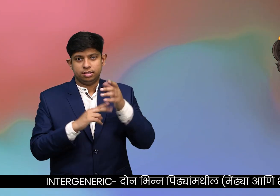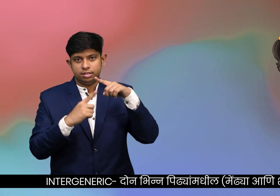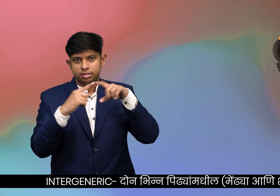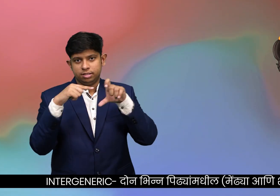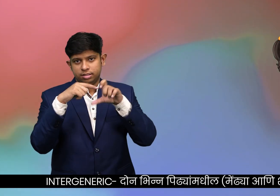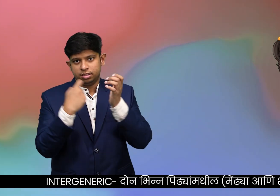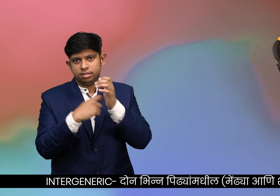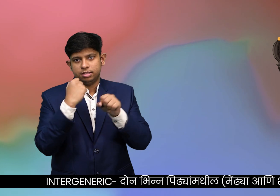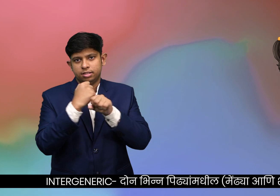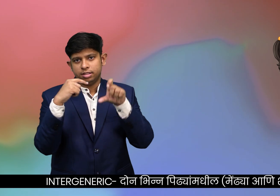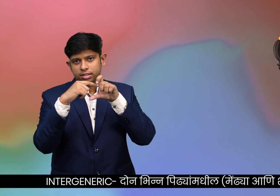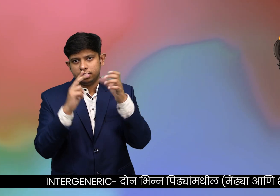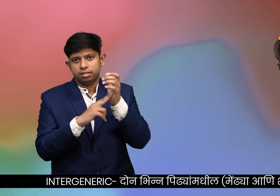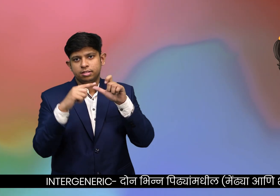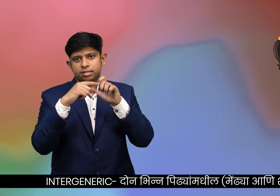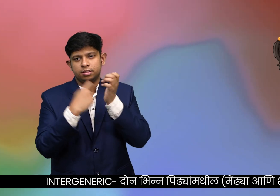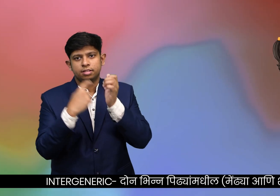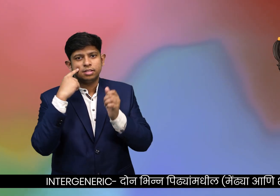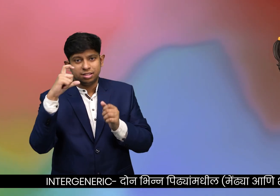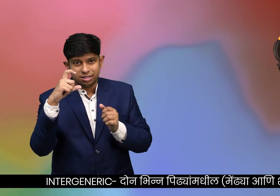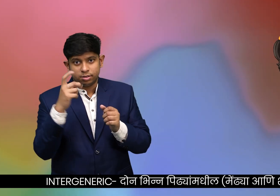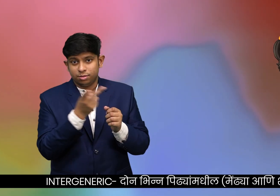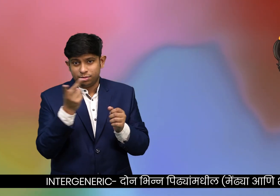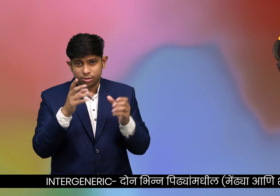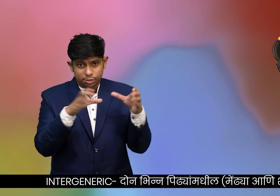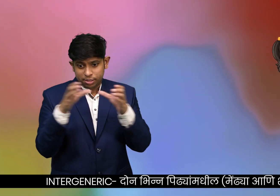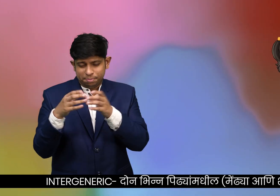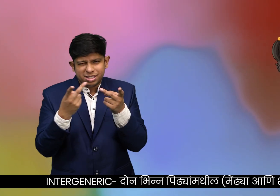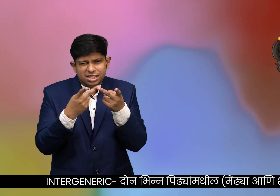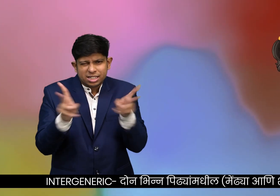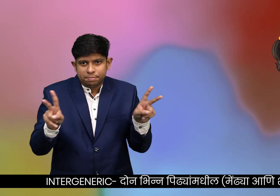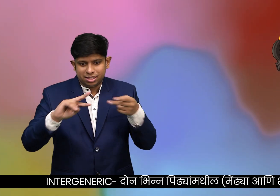इंटरजेनेरिक दोन भिन्न पिढ्यांमधील मेंढ्या आणि शेळ्यामधील